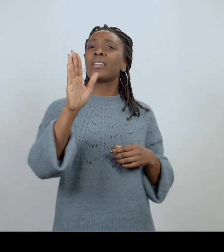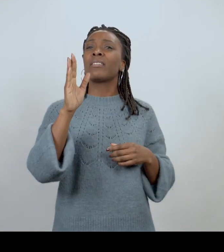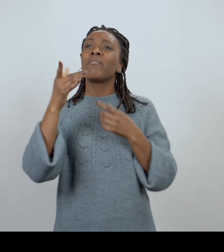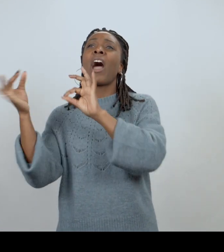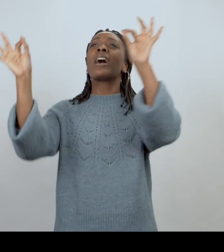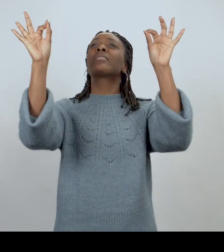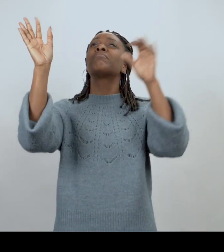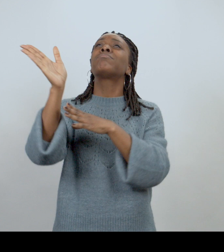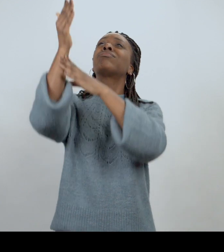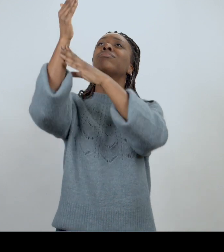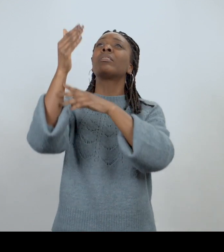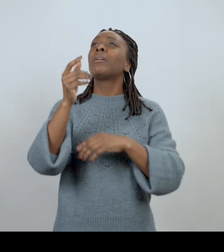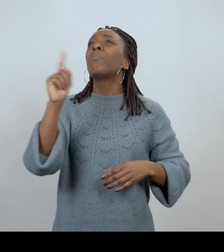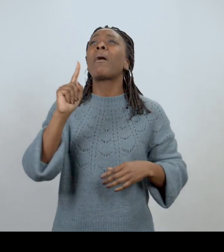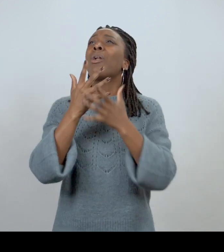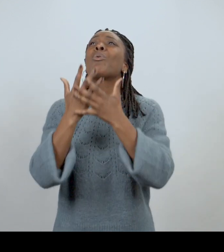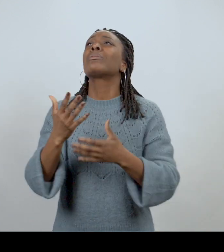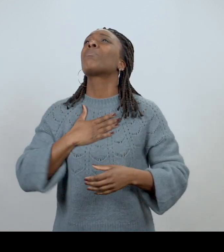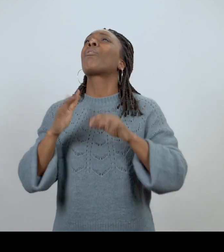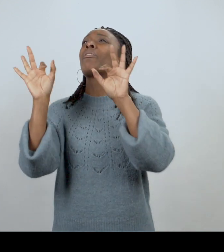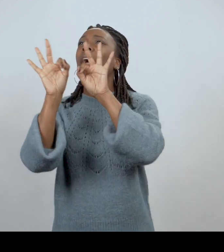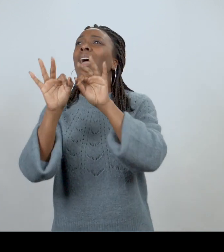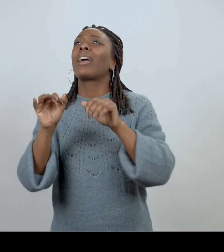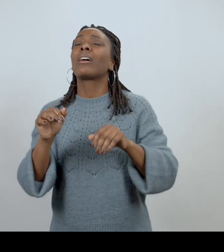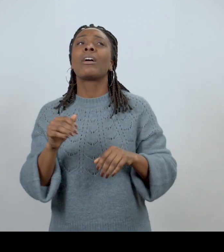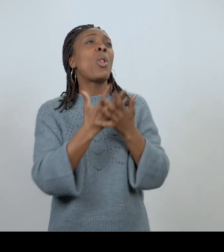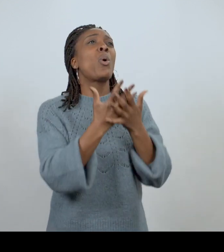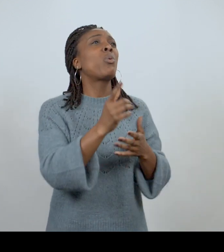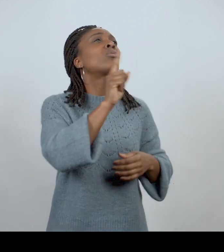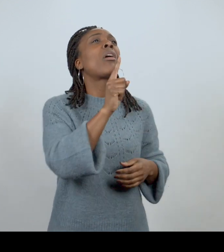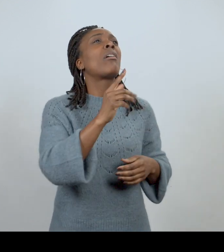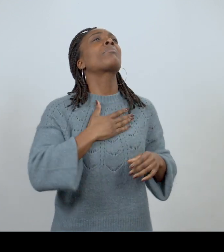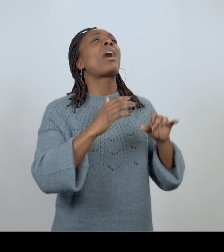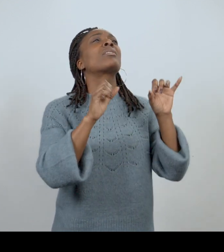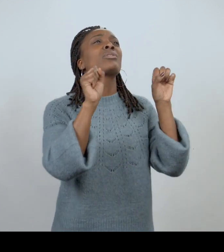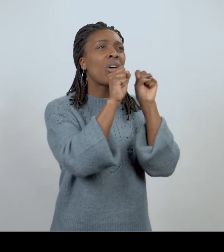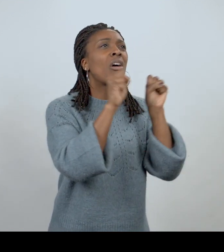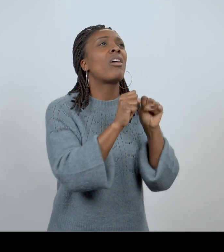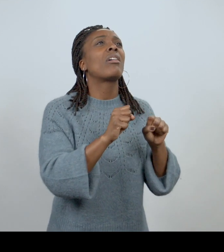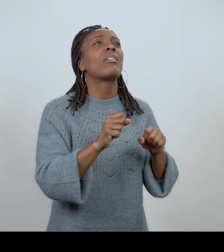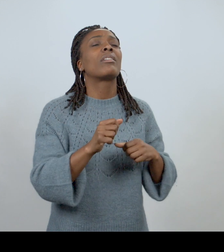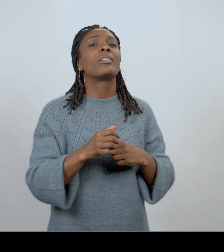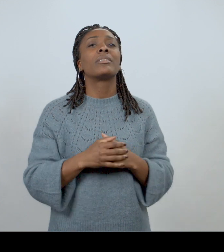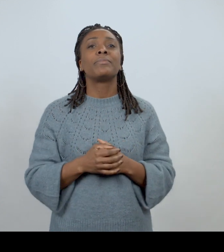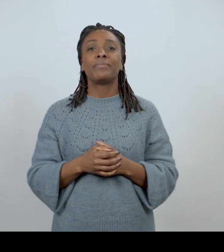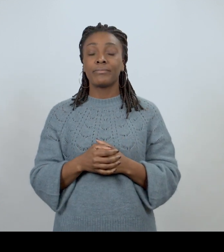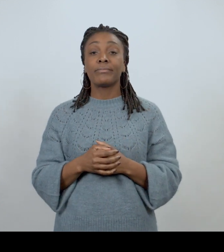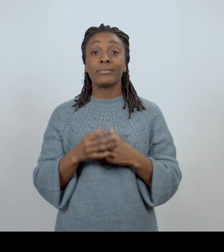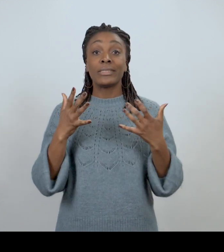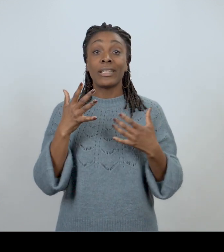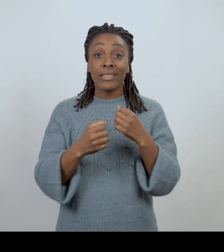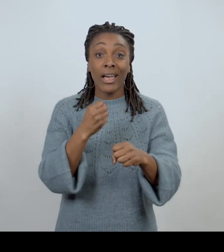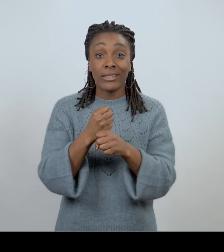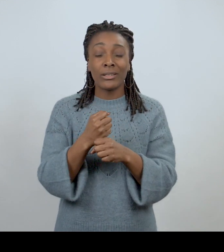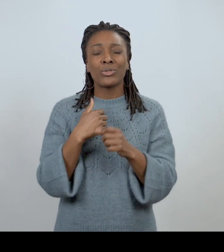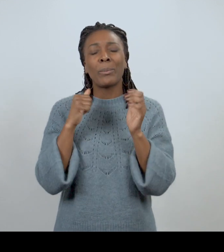pas lourd, c'est mon frère ! » Elle n'est pas lourde, c'est ma sœur ! » Cette année, je prie que